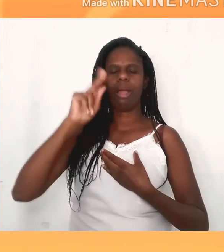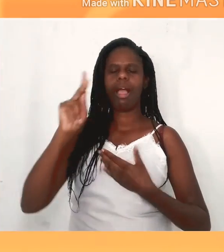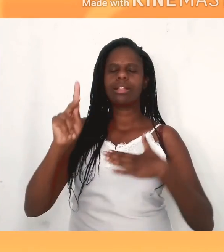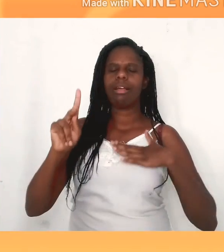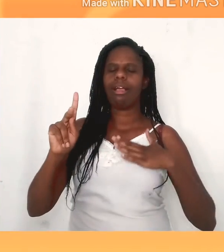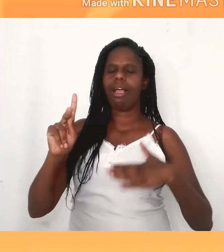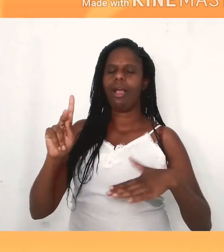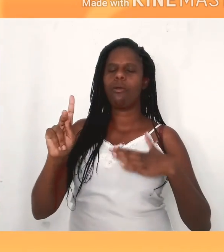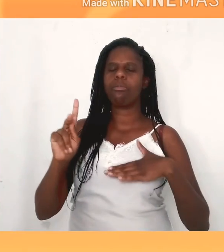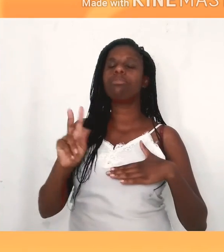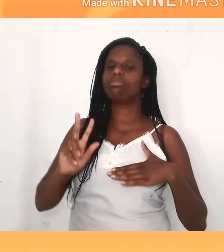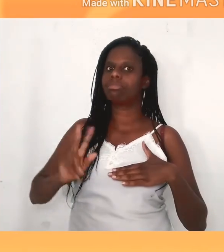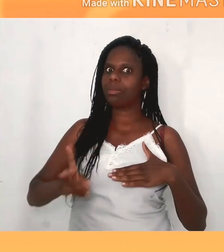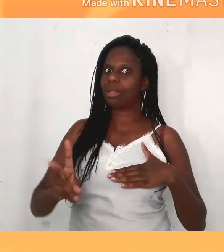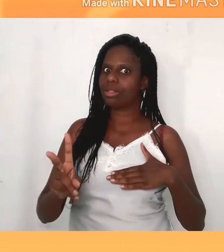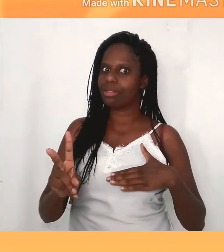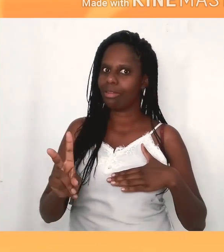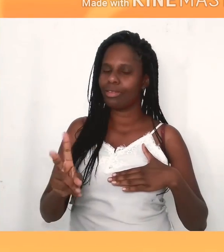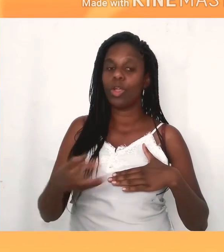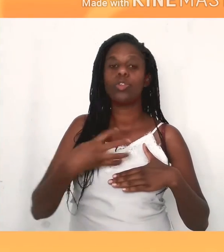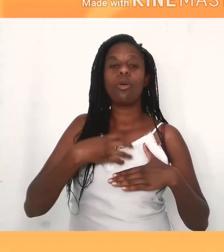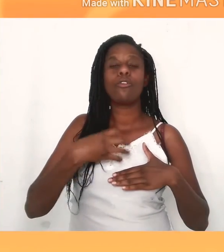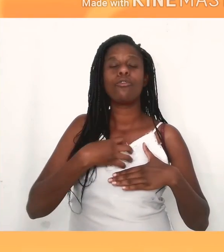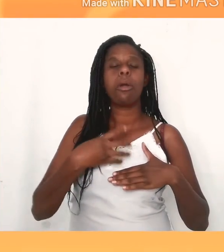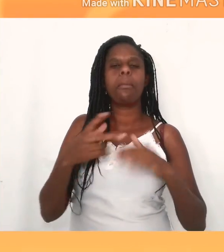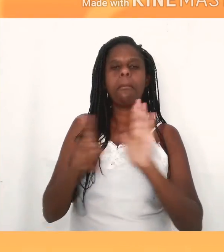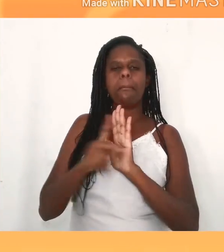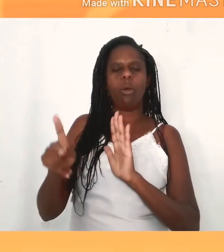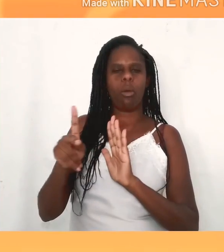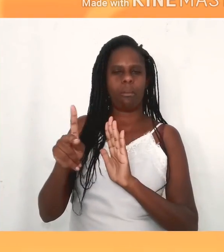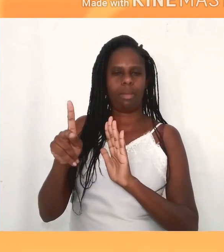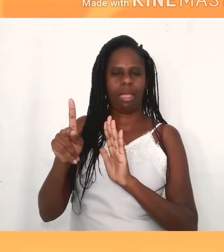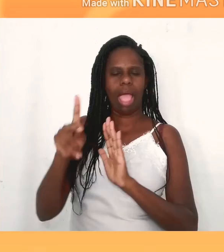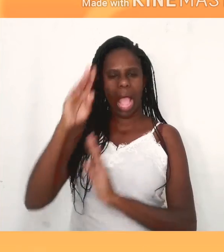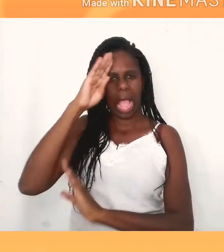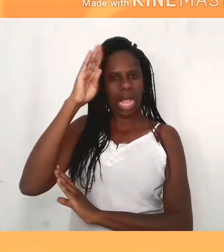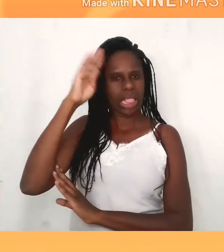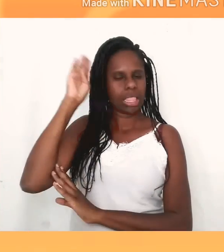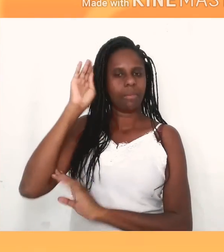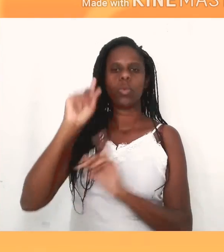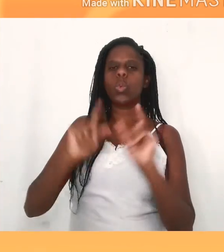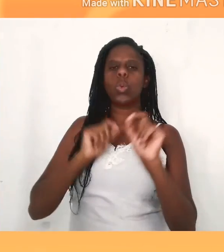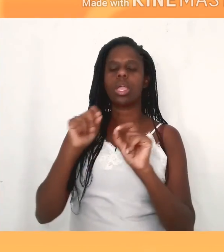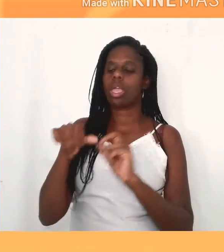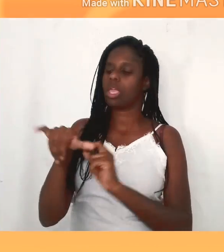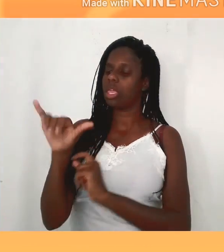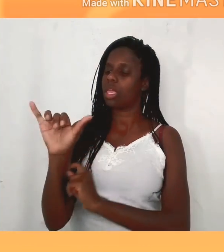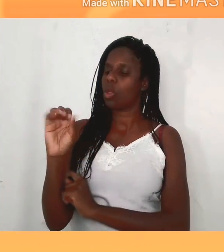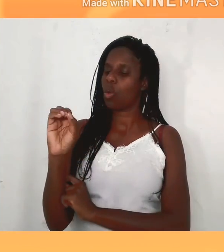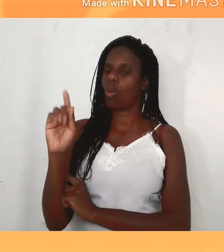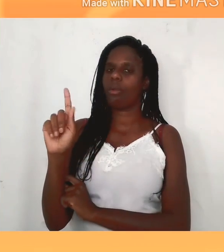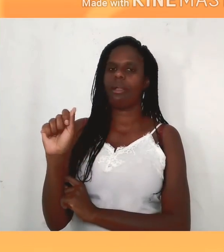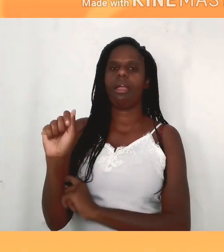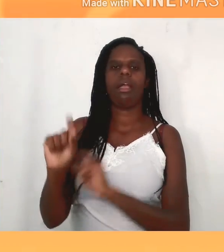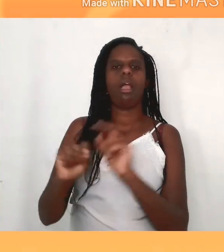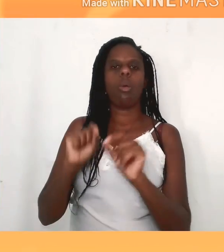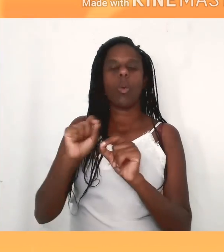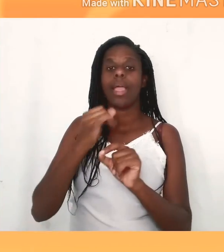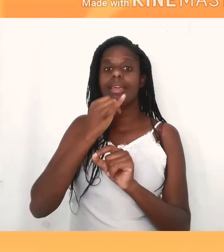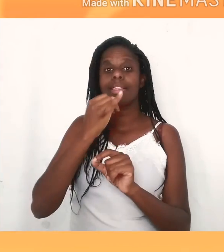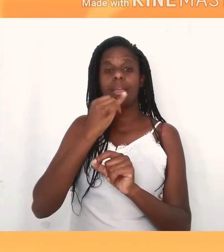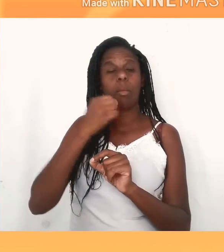uma maneira mais literal, mais acadêmica, é dito que o yoga é a supressão de todas